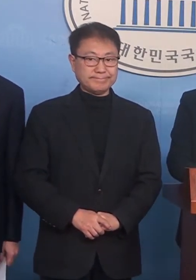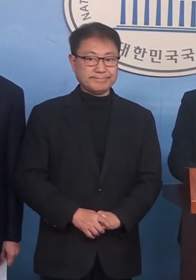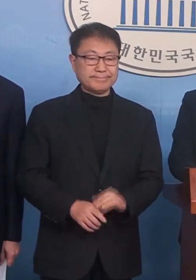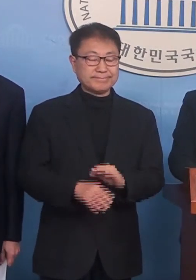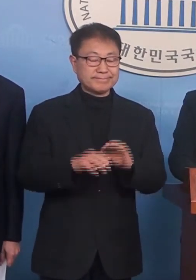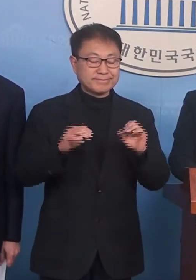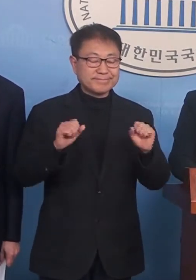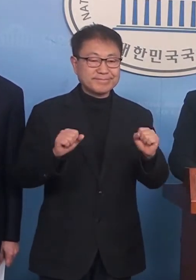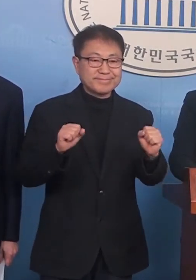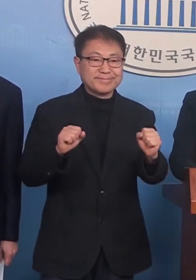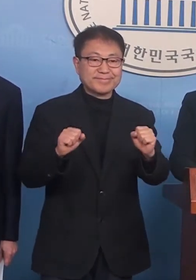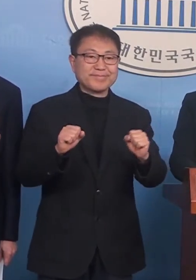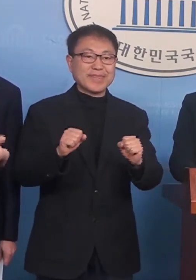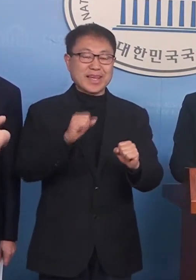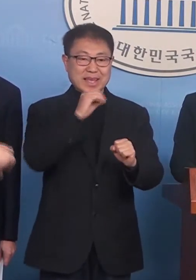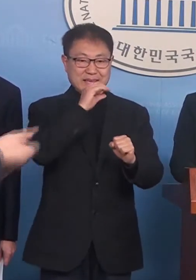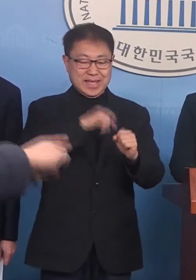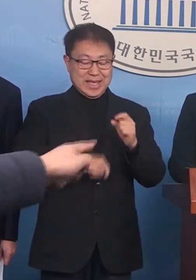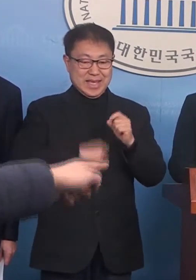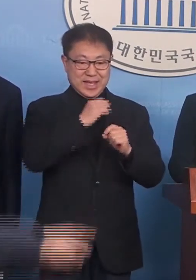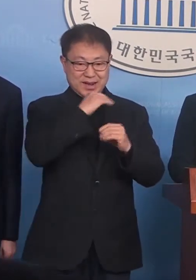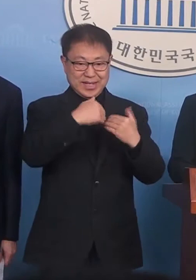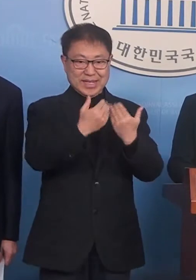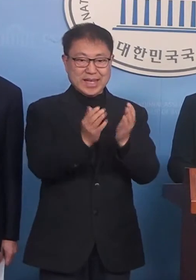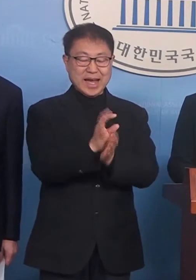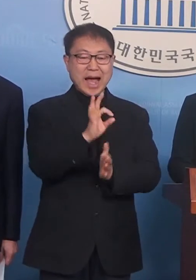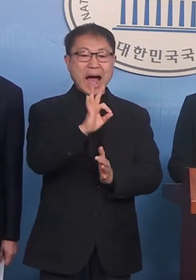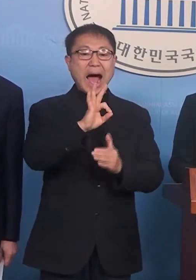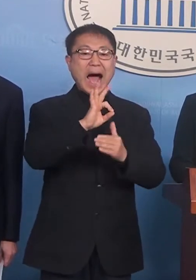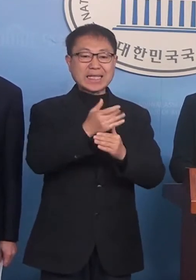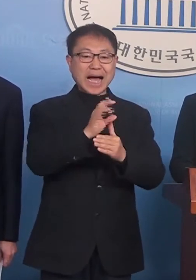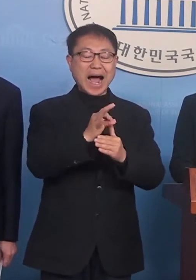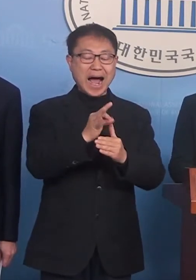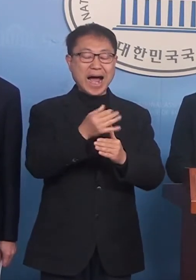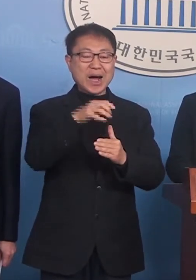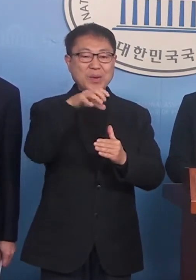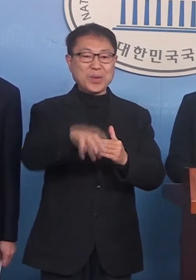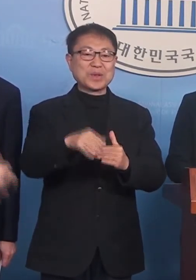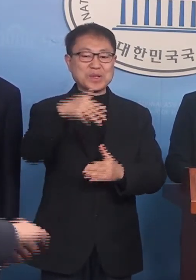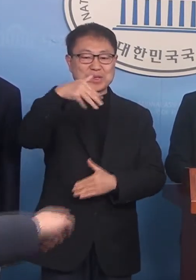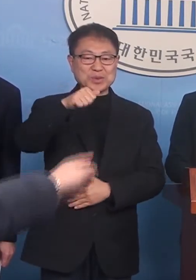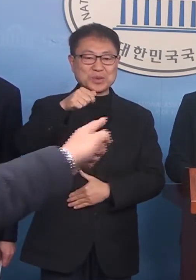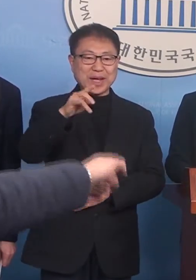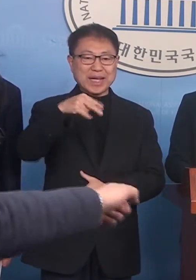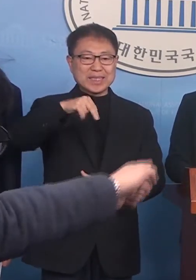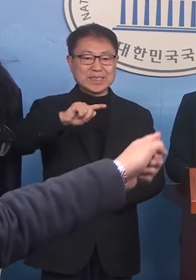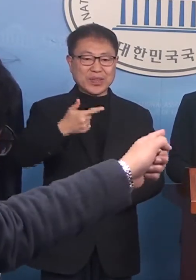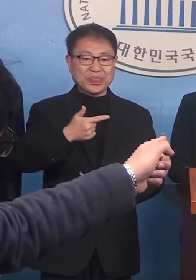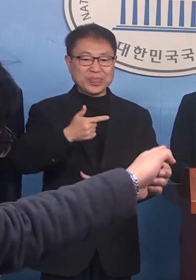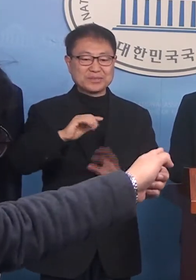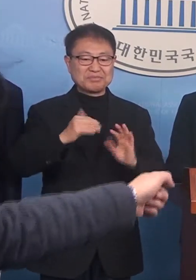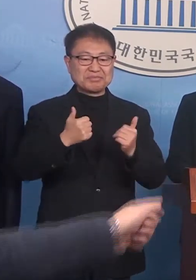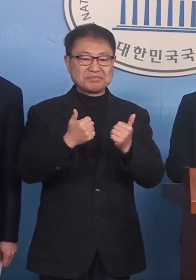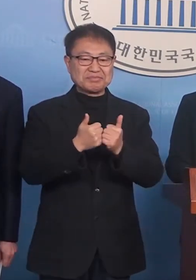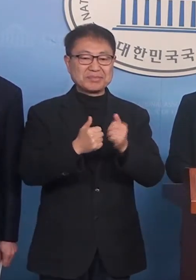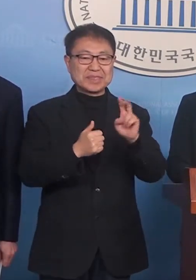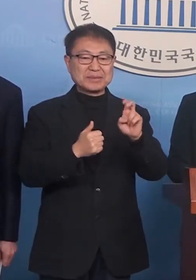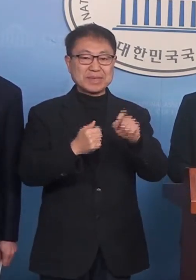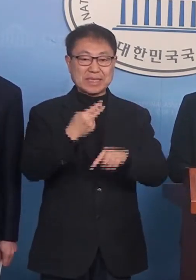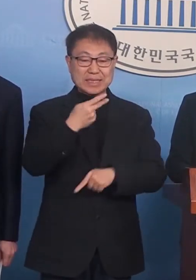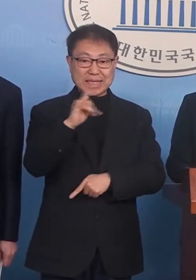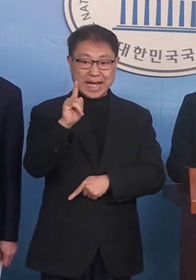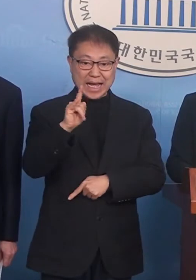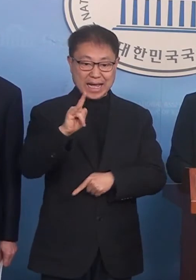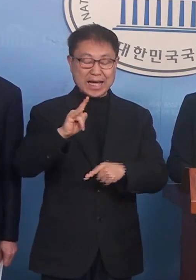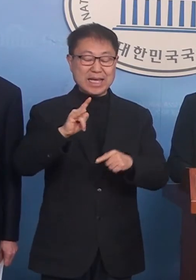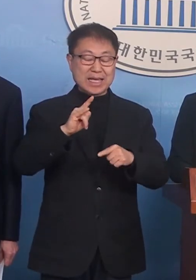네, 안녕하십니까. 정의당 안양시 동안위원장 추혜선입니다. 21대 총선